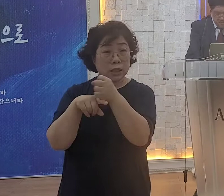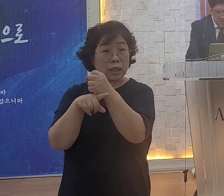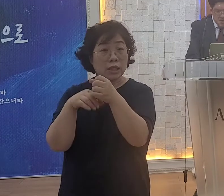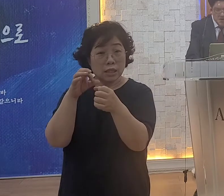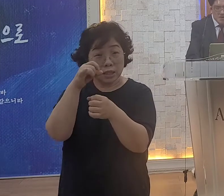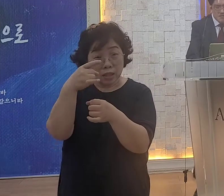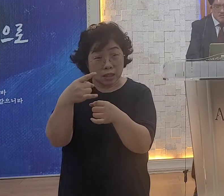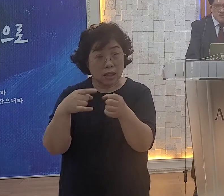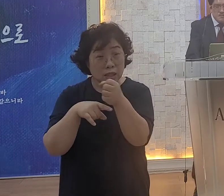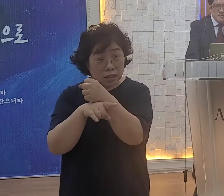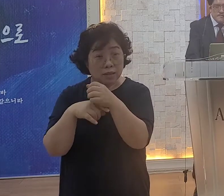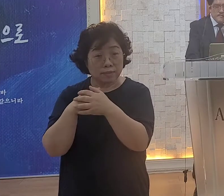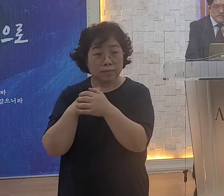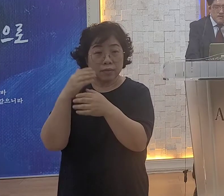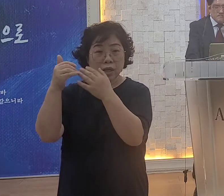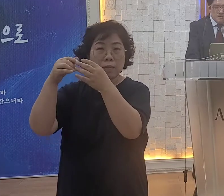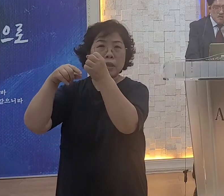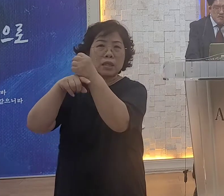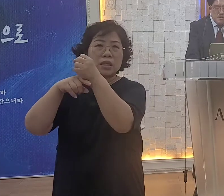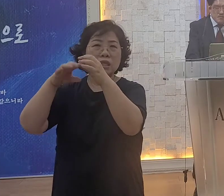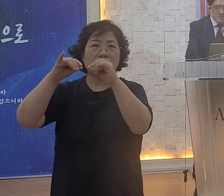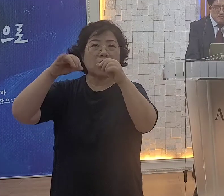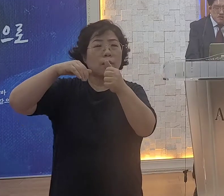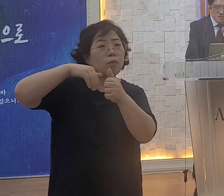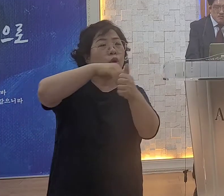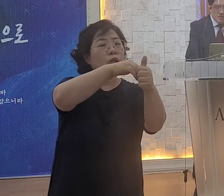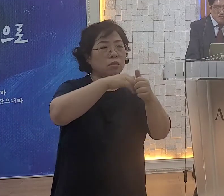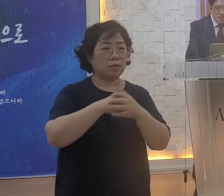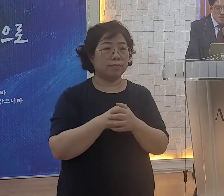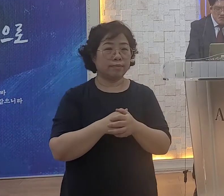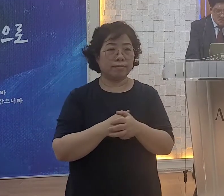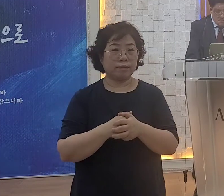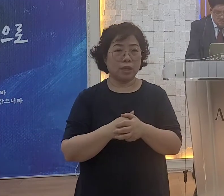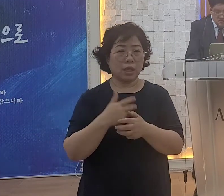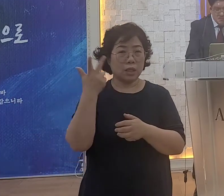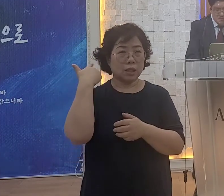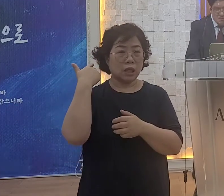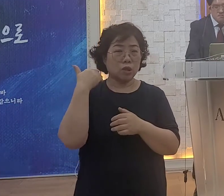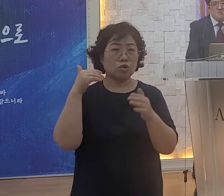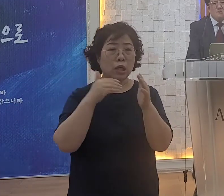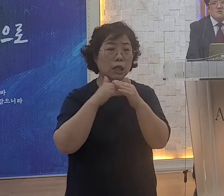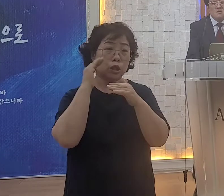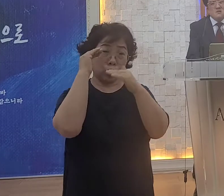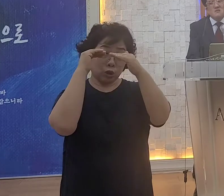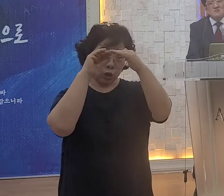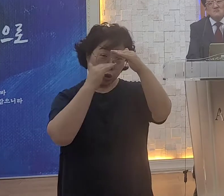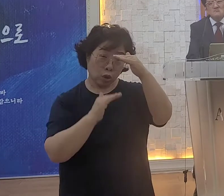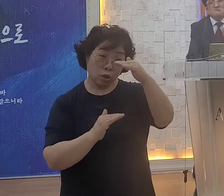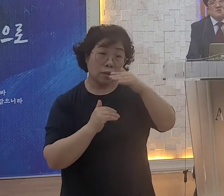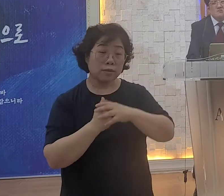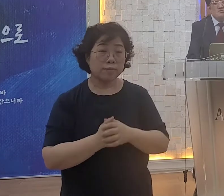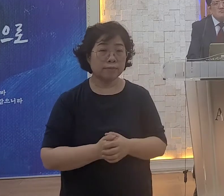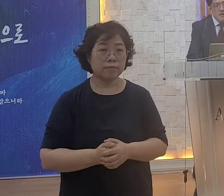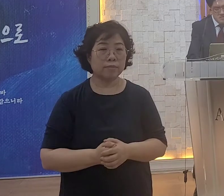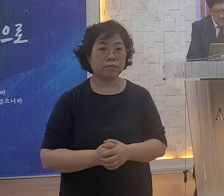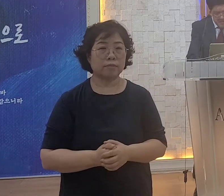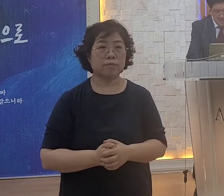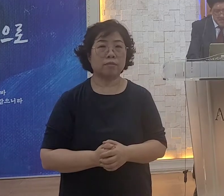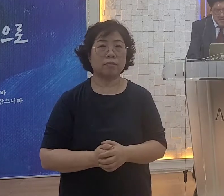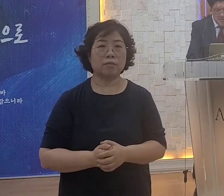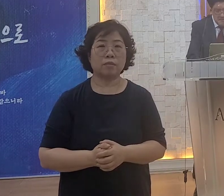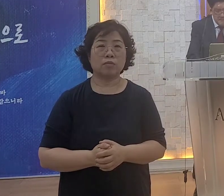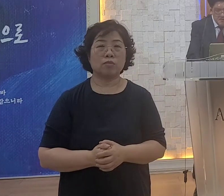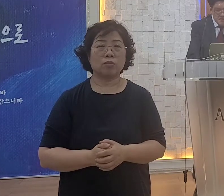그렇게 보내셨다라는 것을 지난주에 말씀을 통해서 계속 연결되고 있습니다. 오늘도 그런 주제로